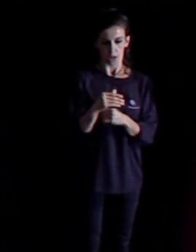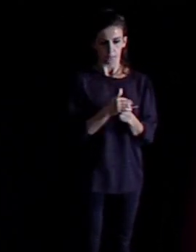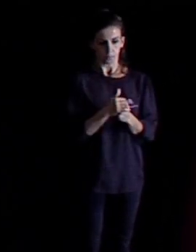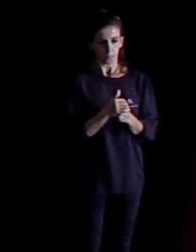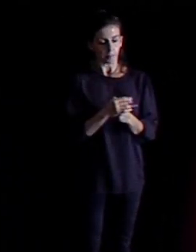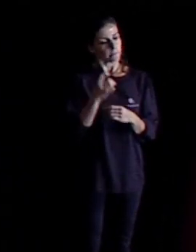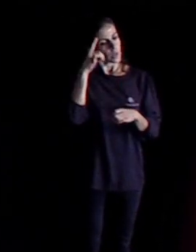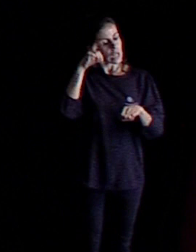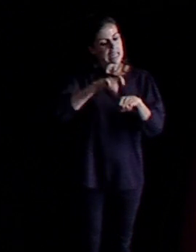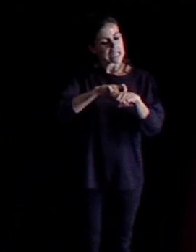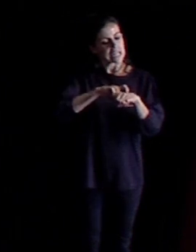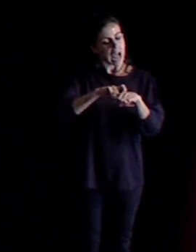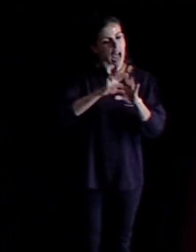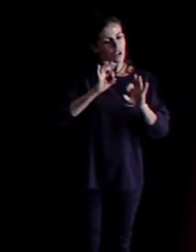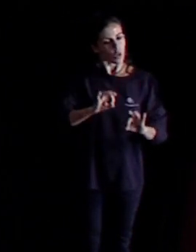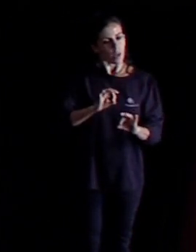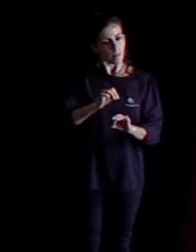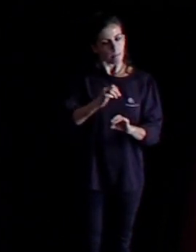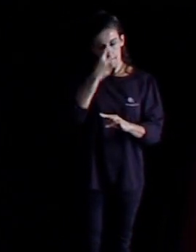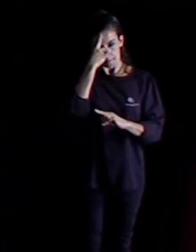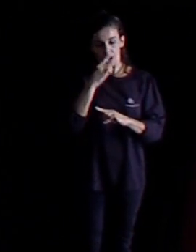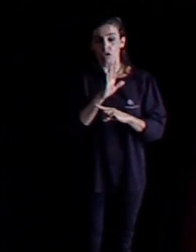Como rasgo de personalidad,